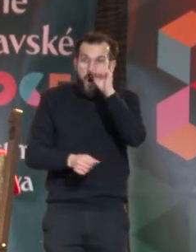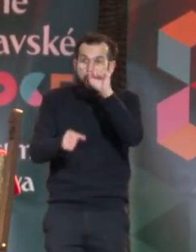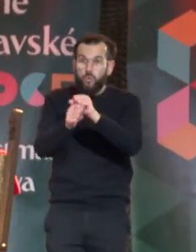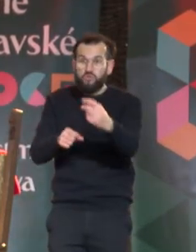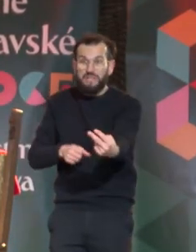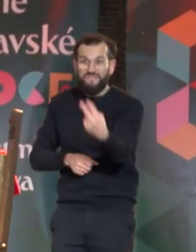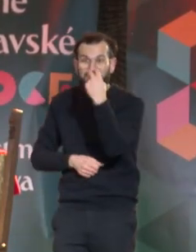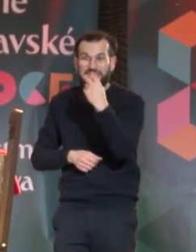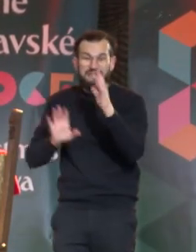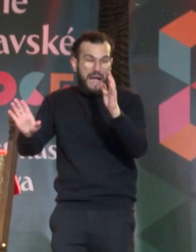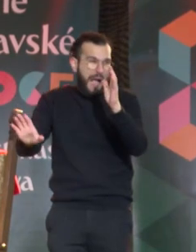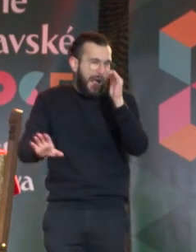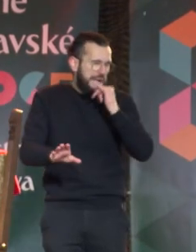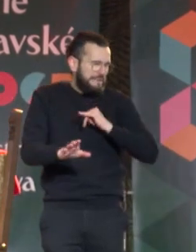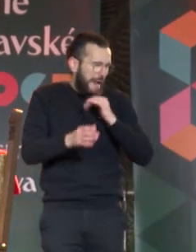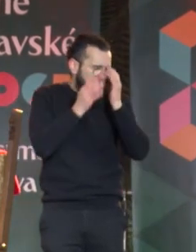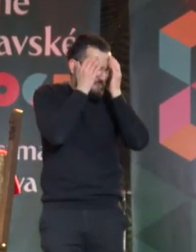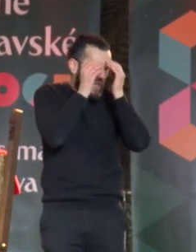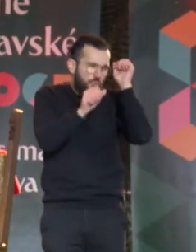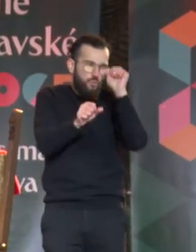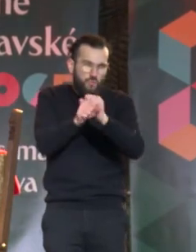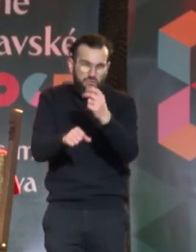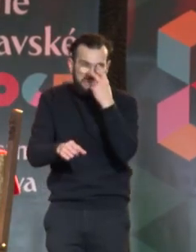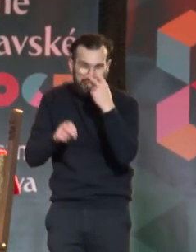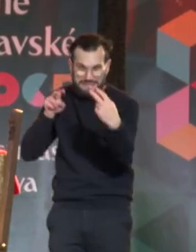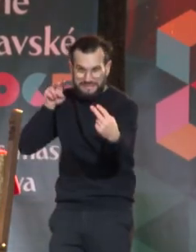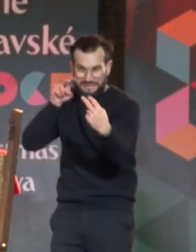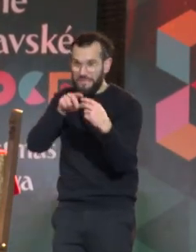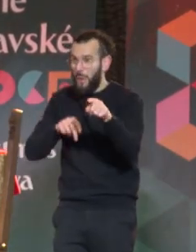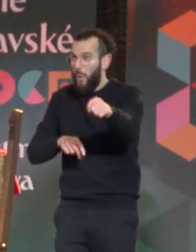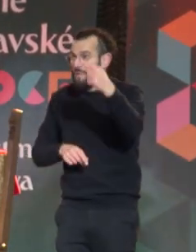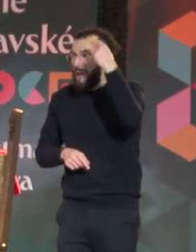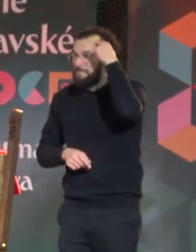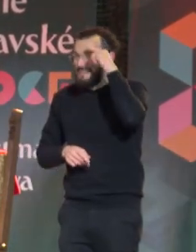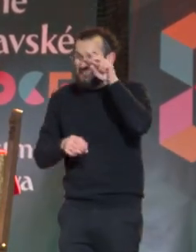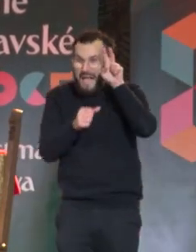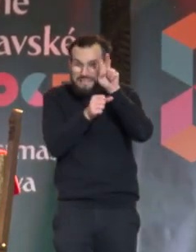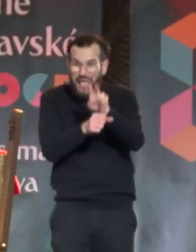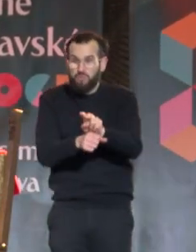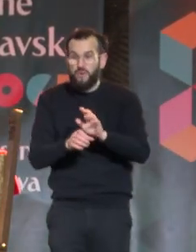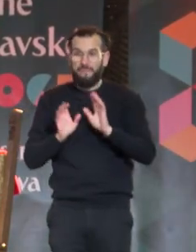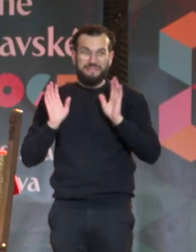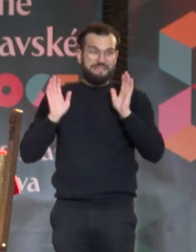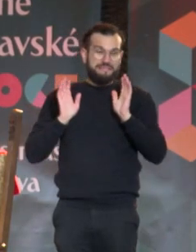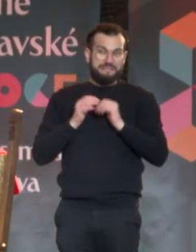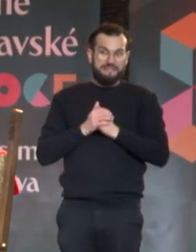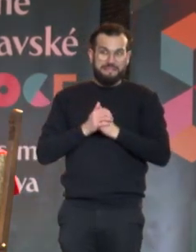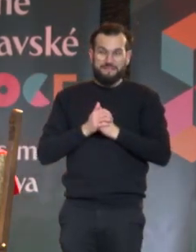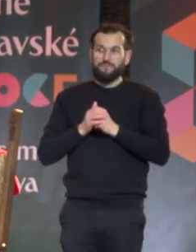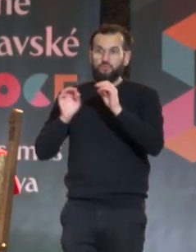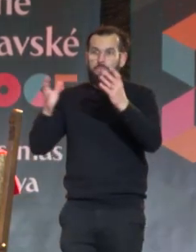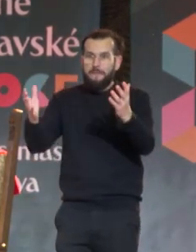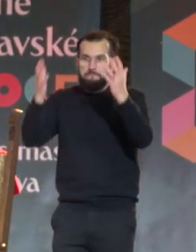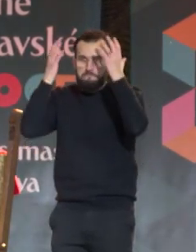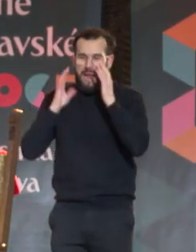ma videla, to je trápne. Isto si všimla, že sa na ňu pozerám a bude si myslieť, že som ju sledoval. Ešte, že mám tú